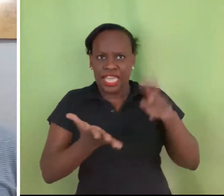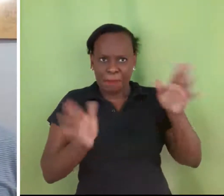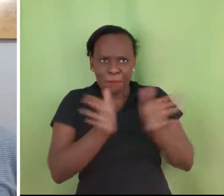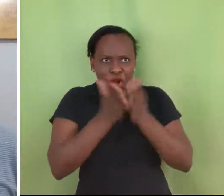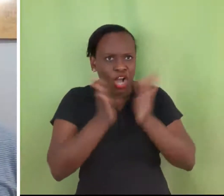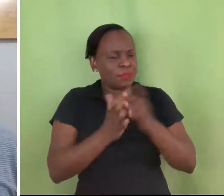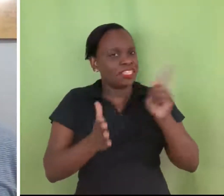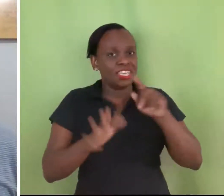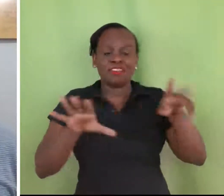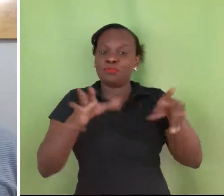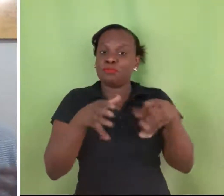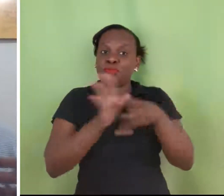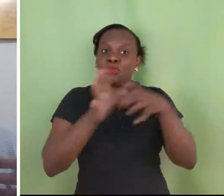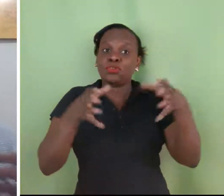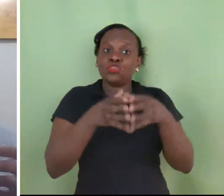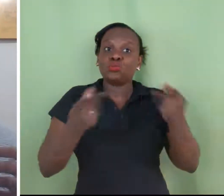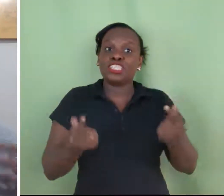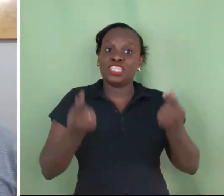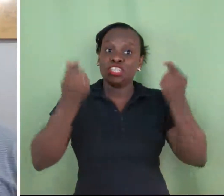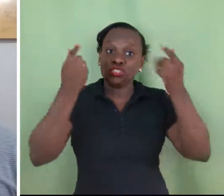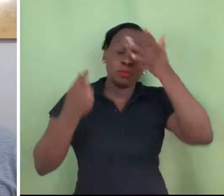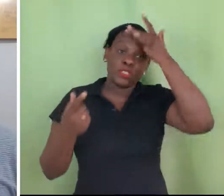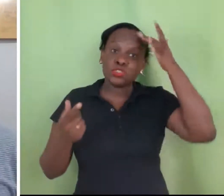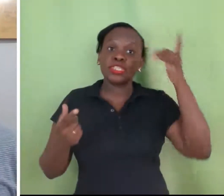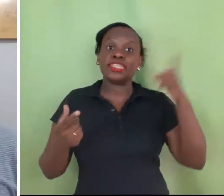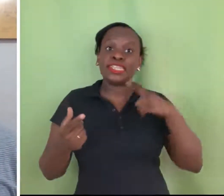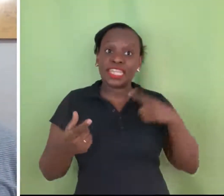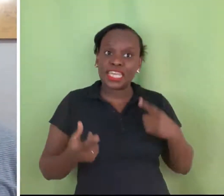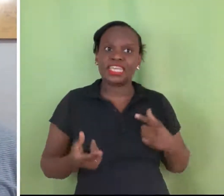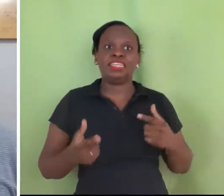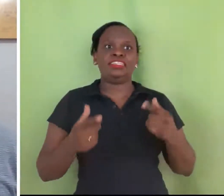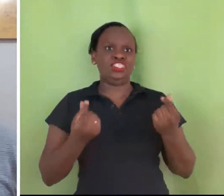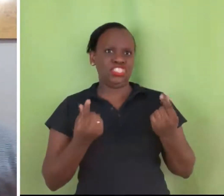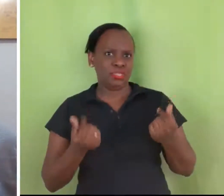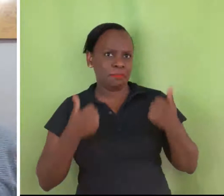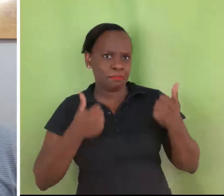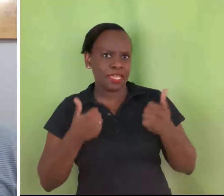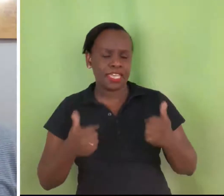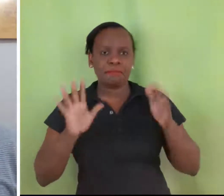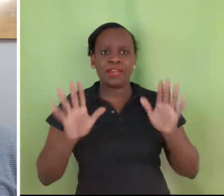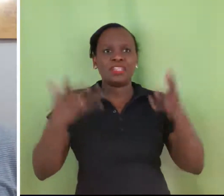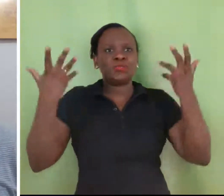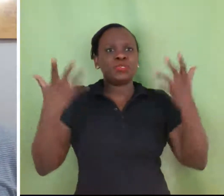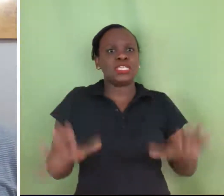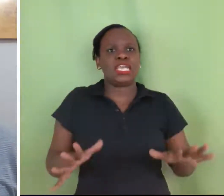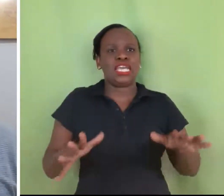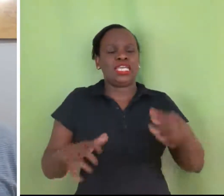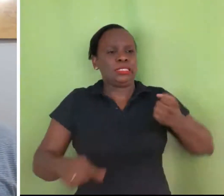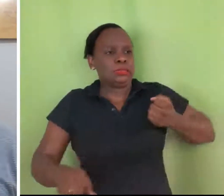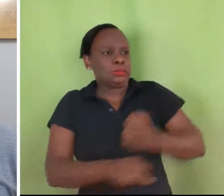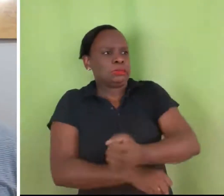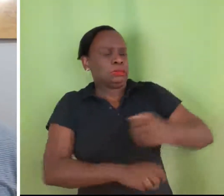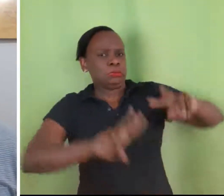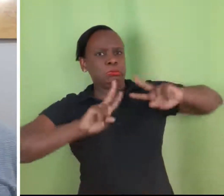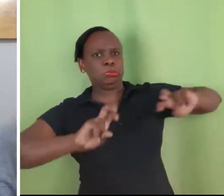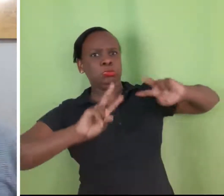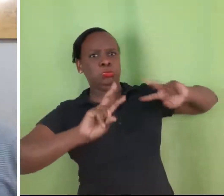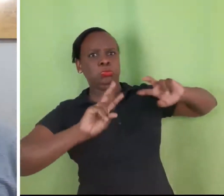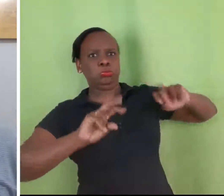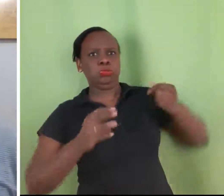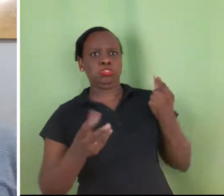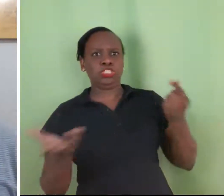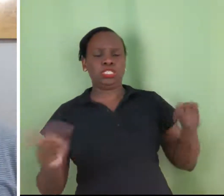das elites, né? De pessoas que já tinham boas condições financeiras, mas que não queriam mais ser exploradas economicamente